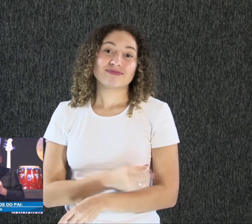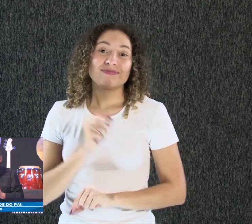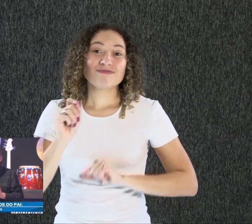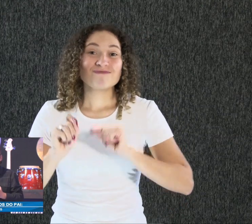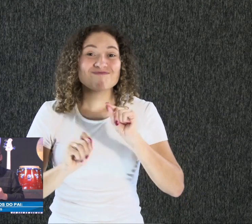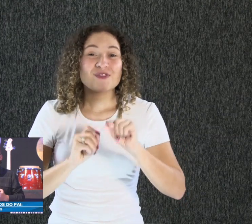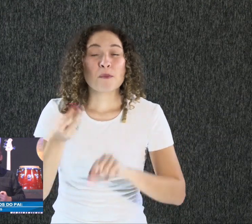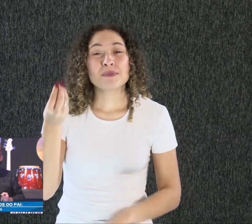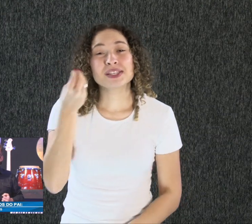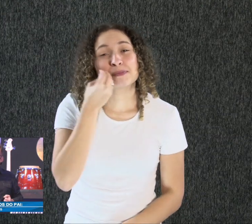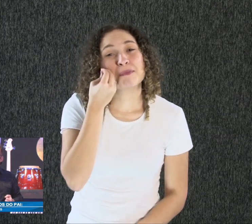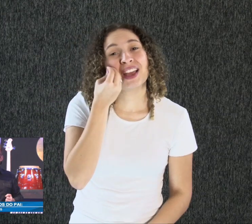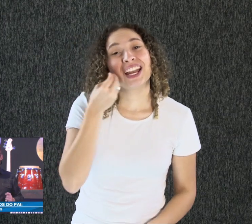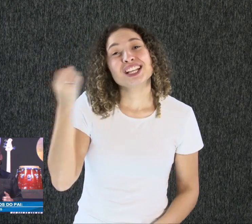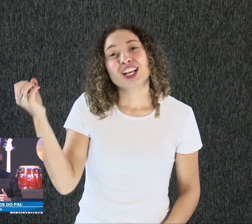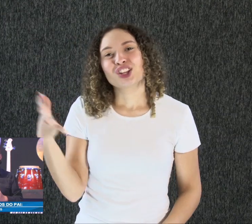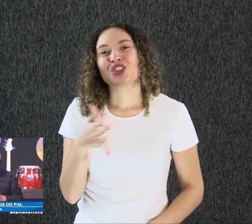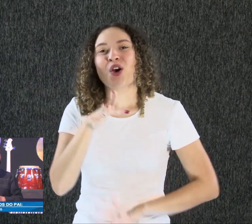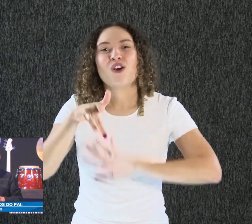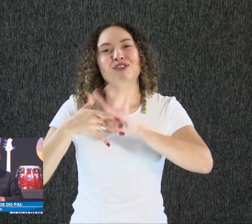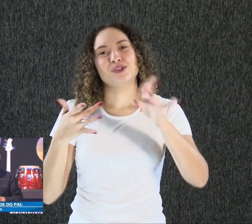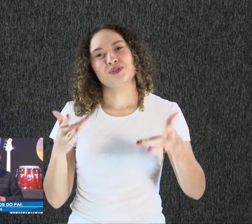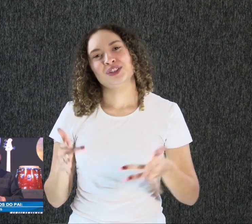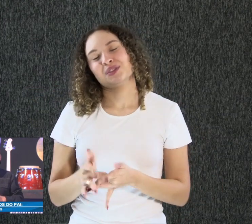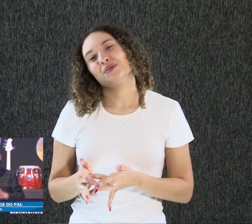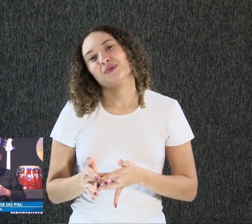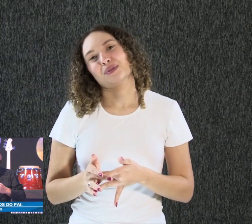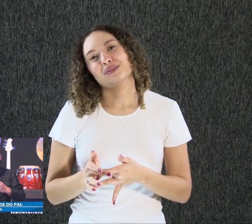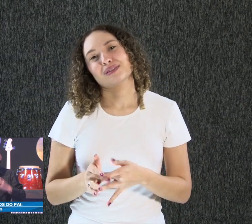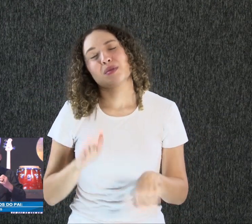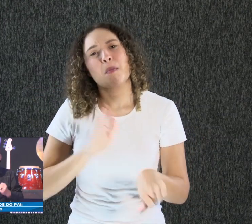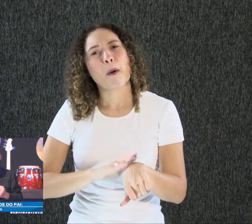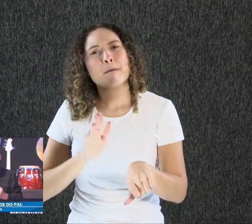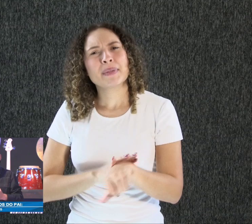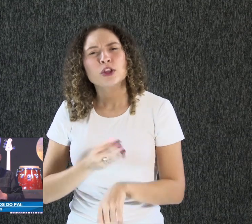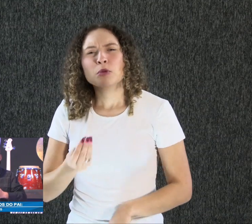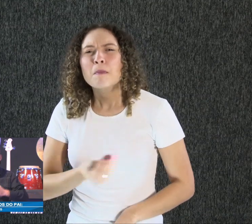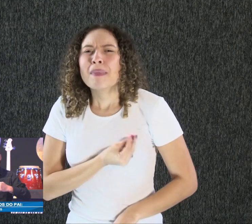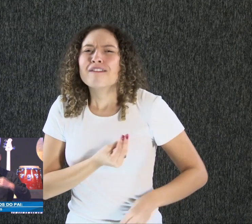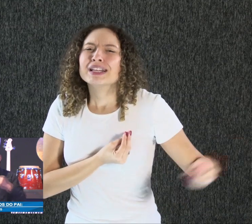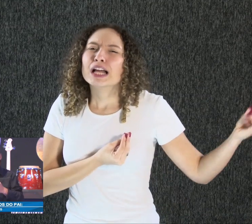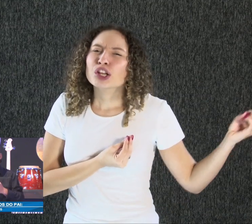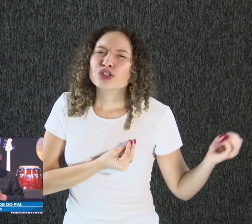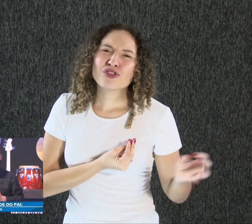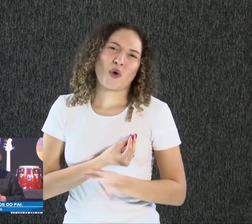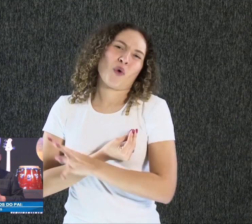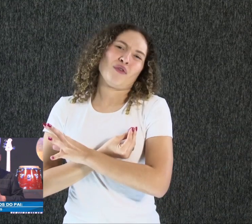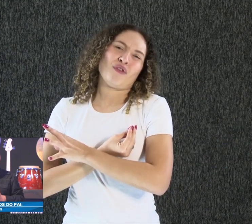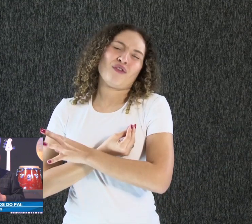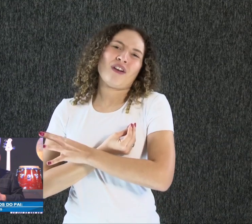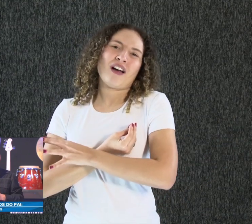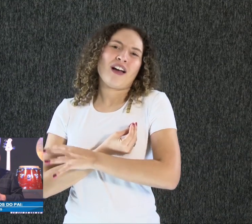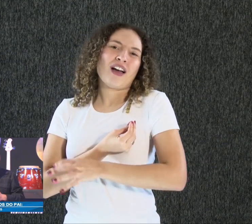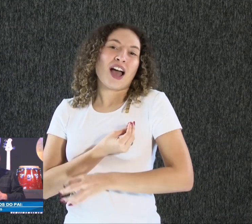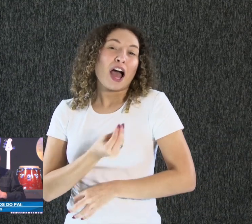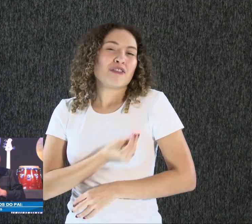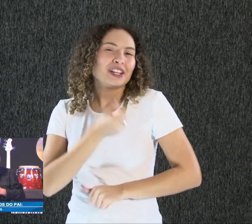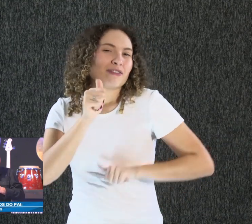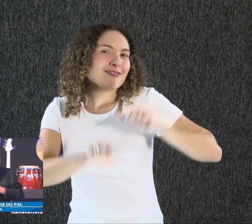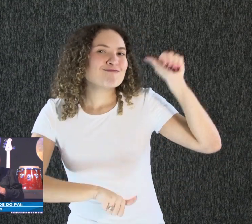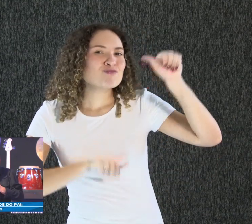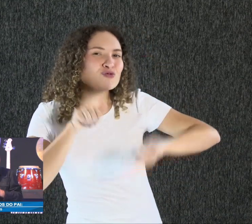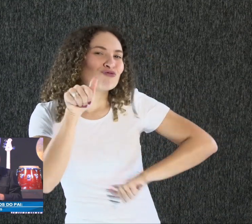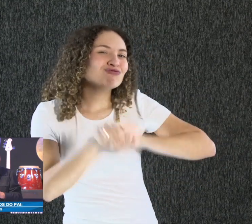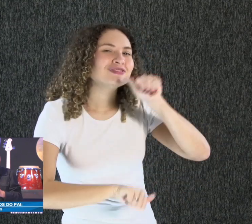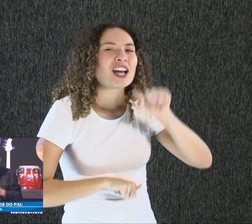Ele entre e tenha uma nova experiência com Cristo. E a partir desse momento você vai se tornar uma nova criatura. Você vai